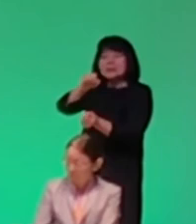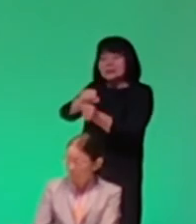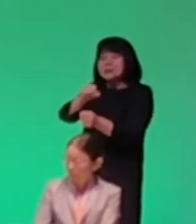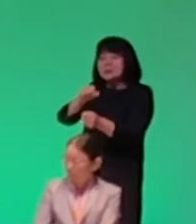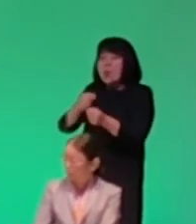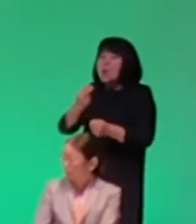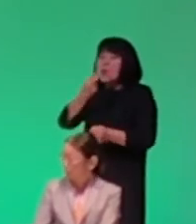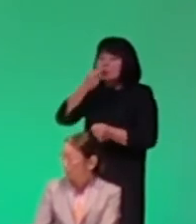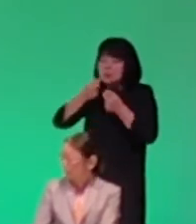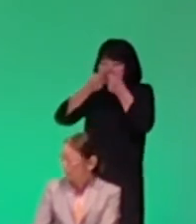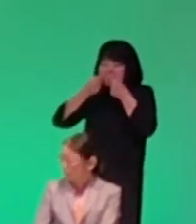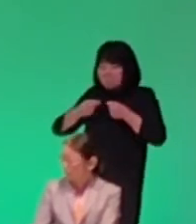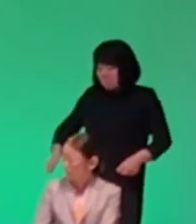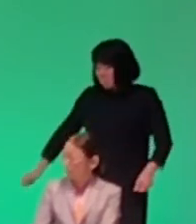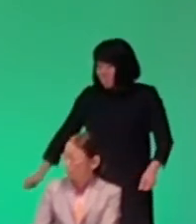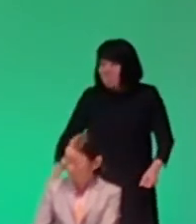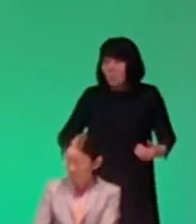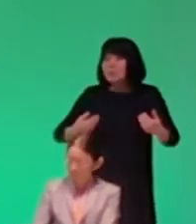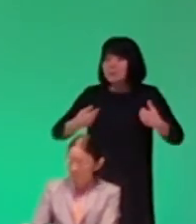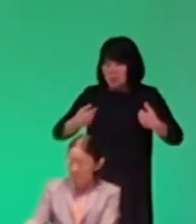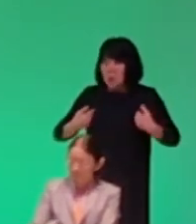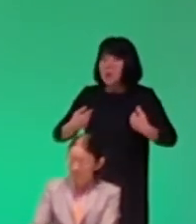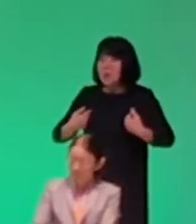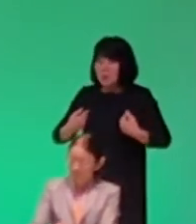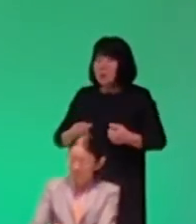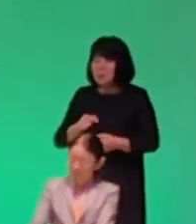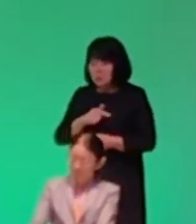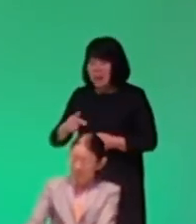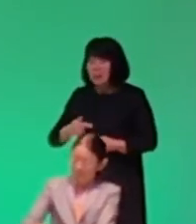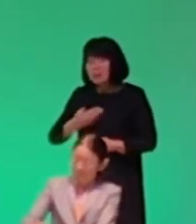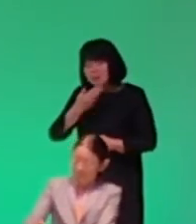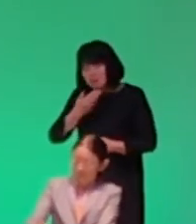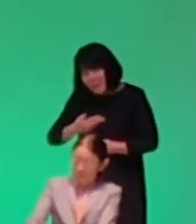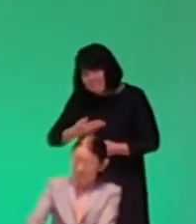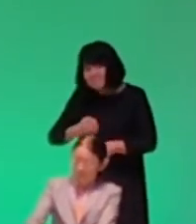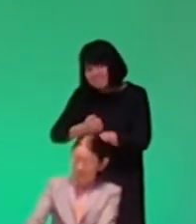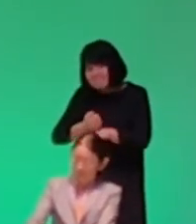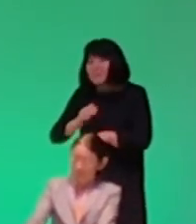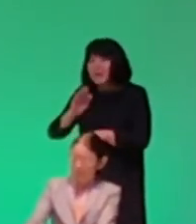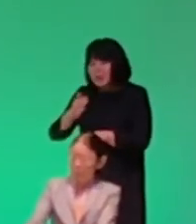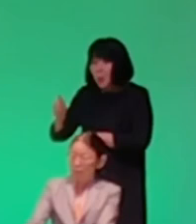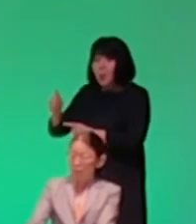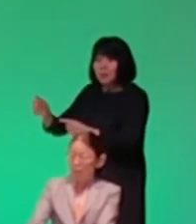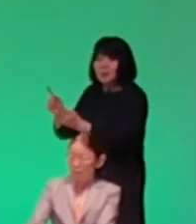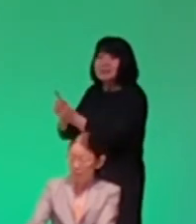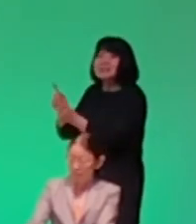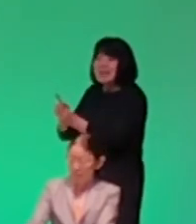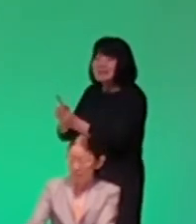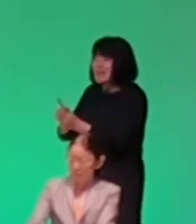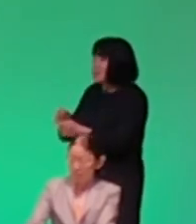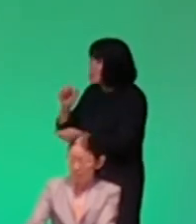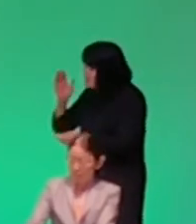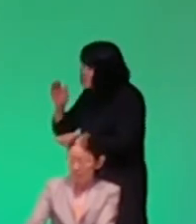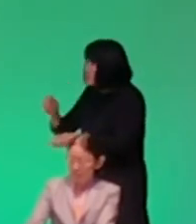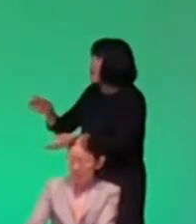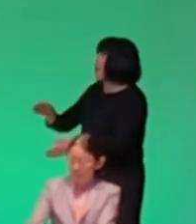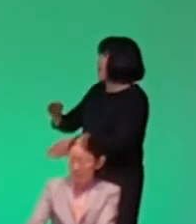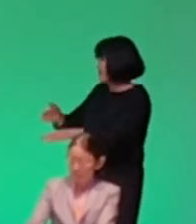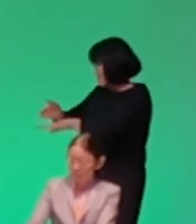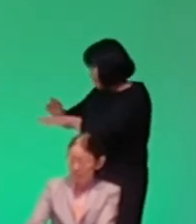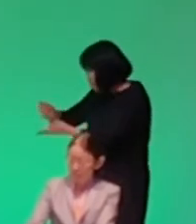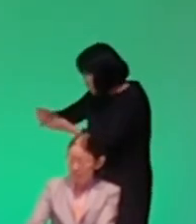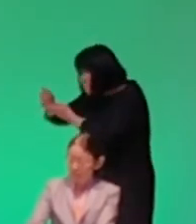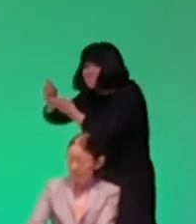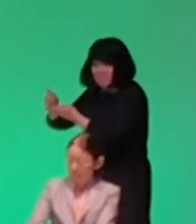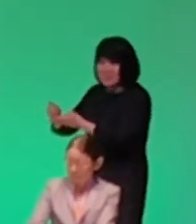で、私一人ではこういう主張は来れない。でもそういう不便だからこそ夫に対してレスペクトして、夫が嫌がる